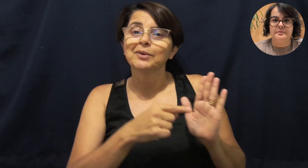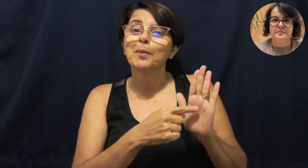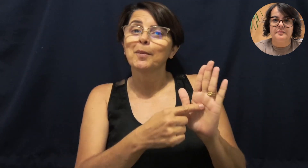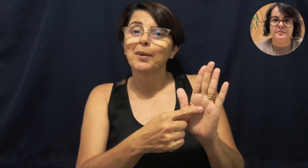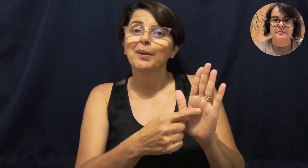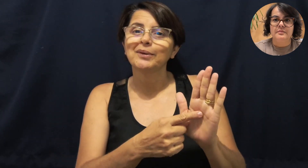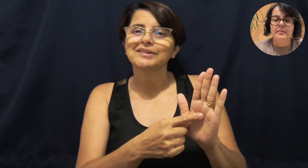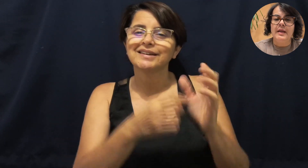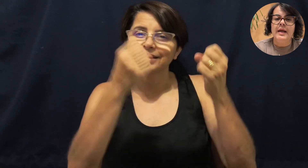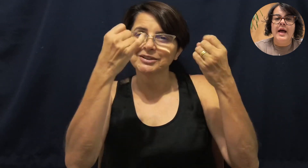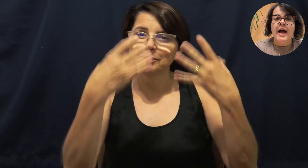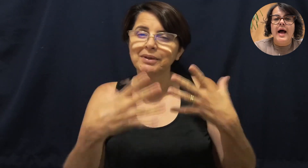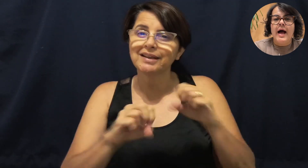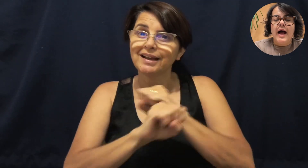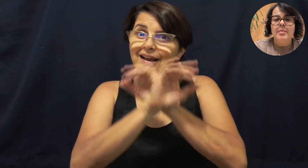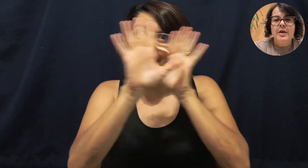33.